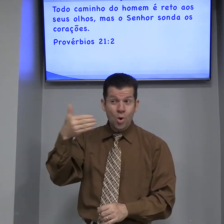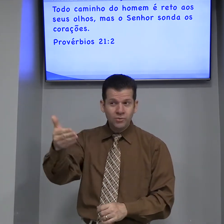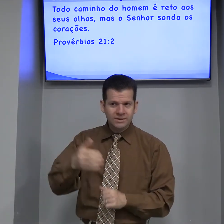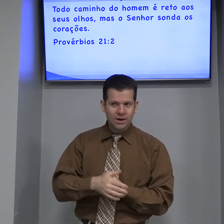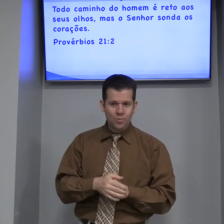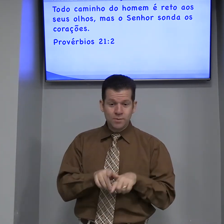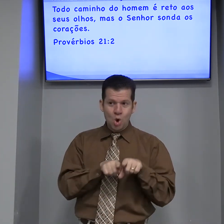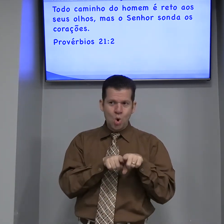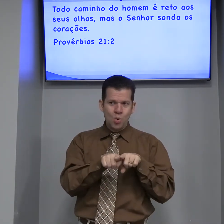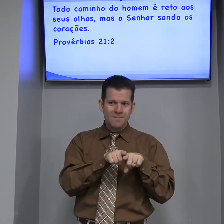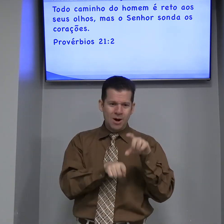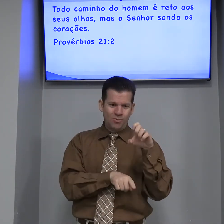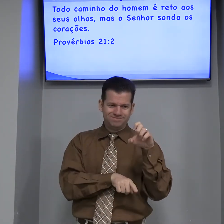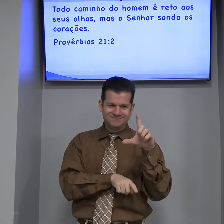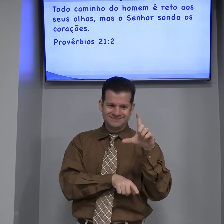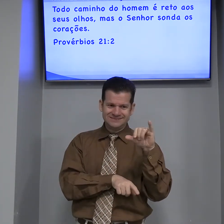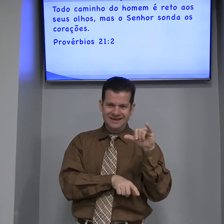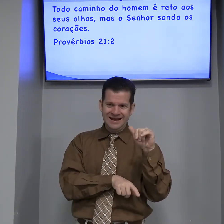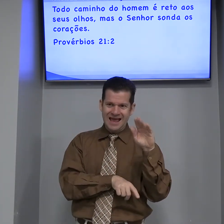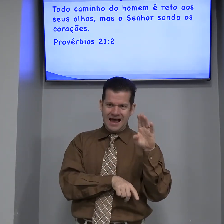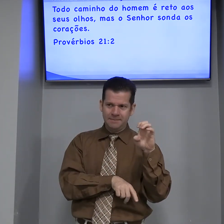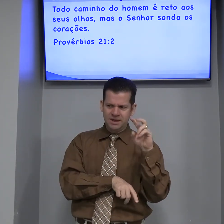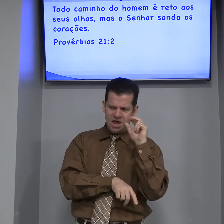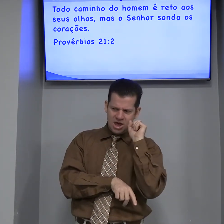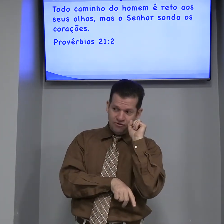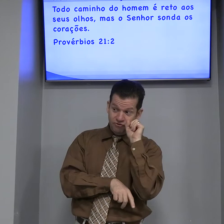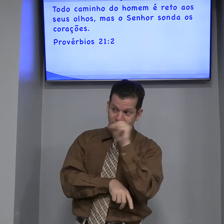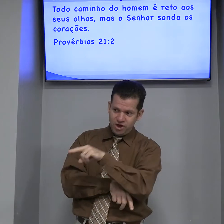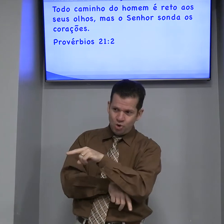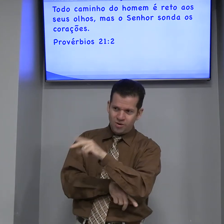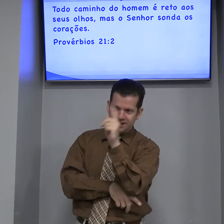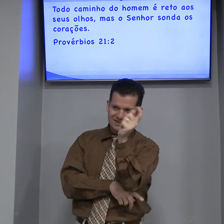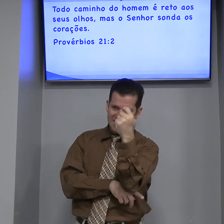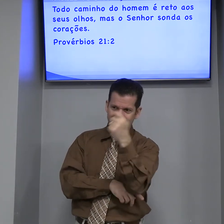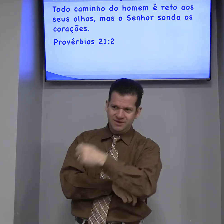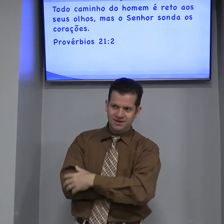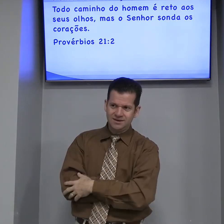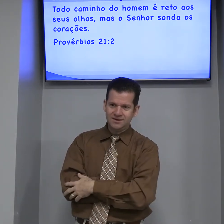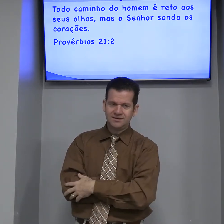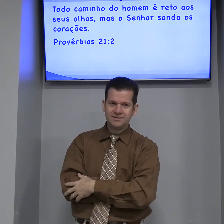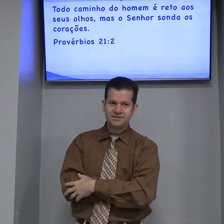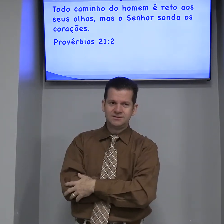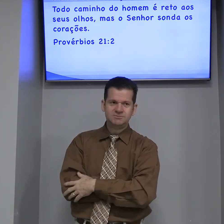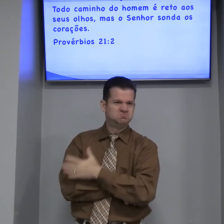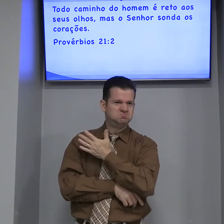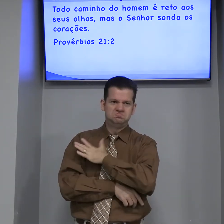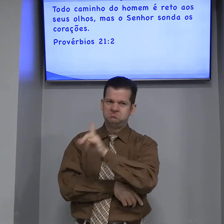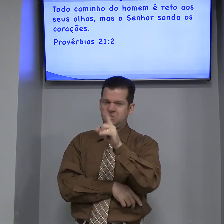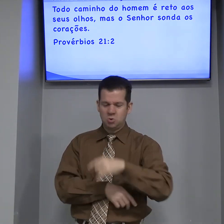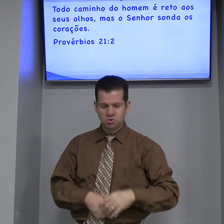Quando então o irmão Eliabe viu Davi, não